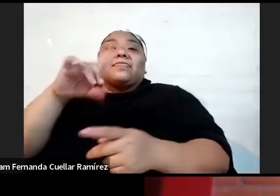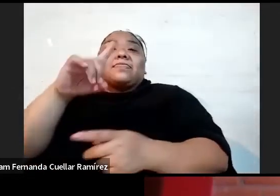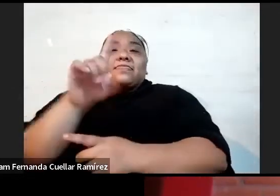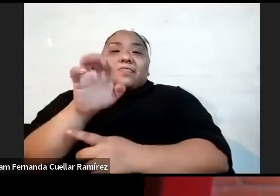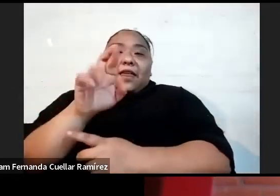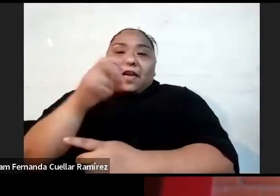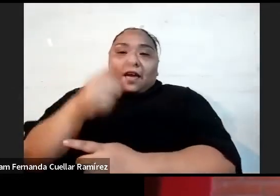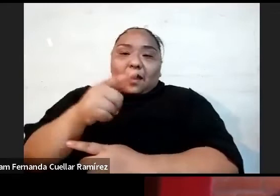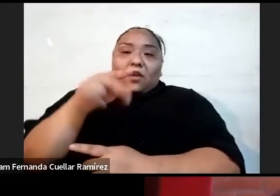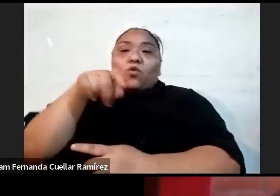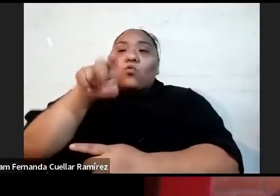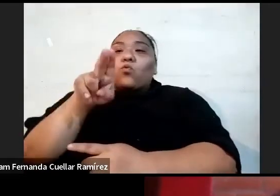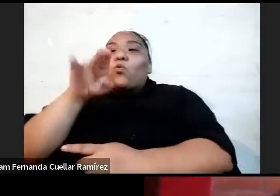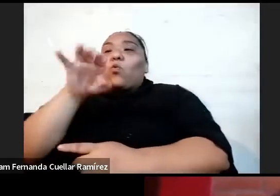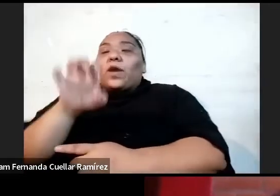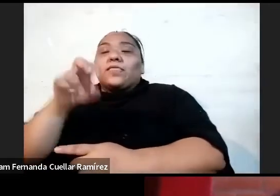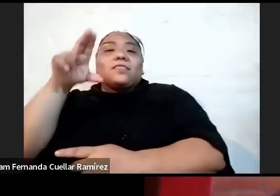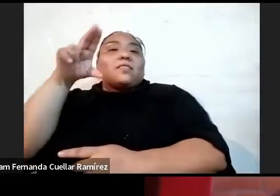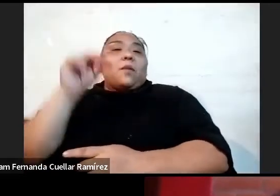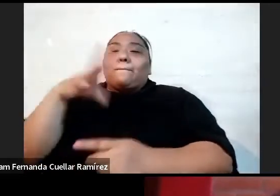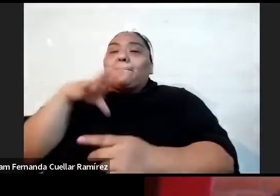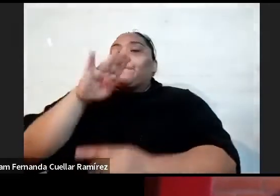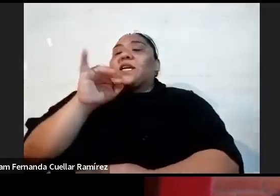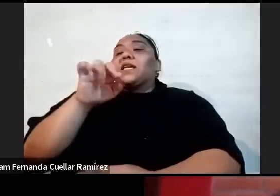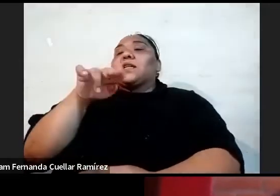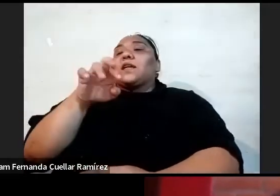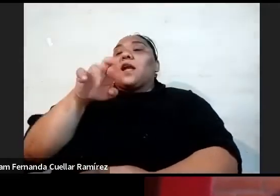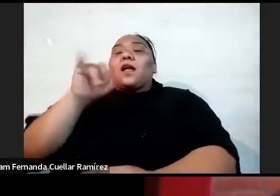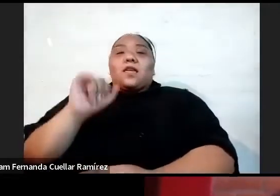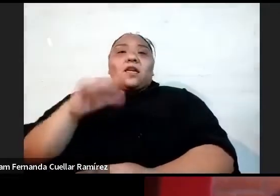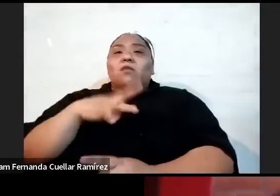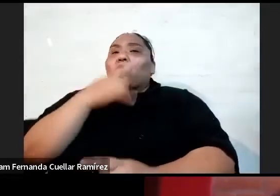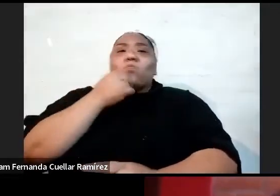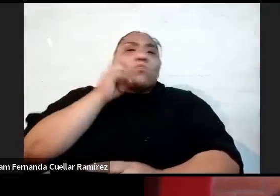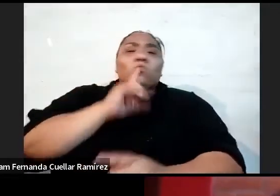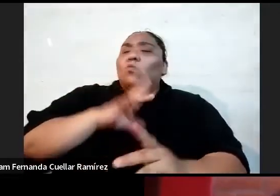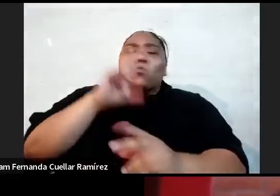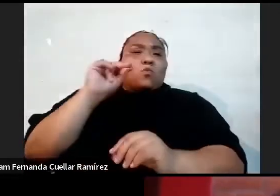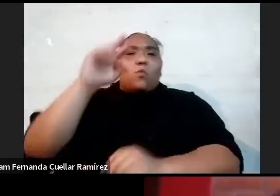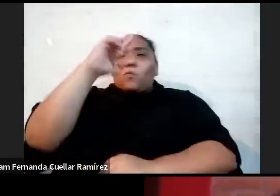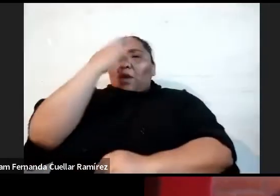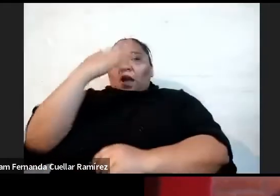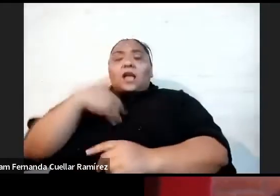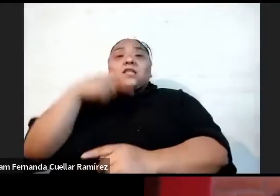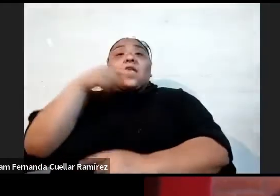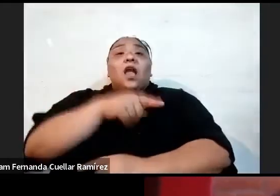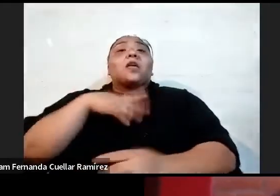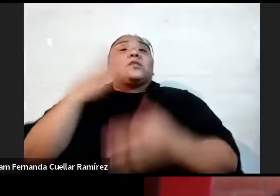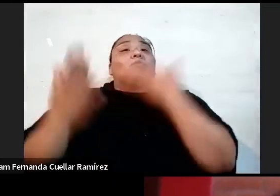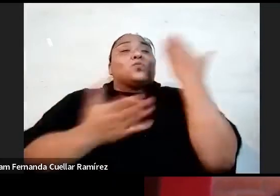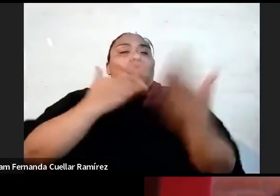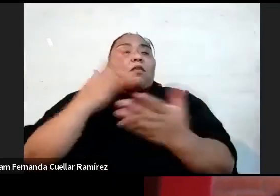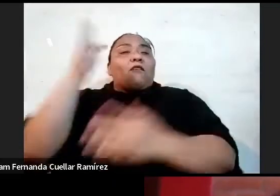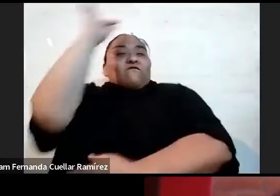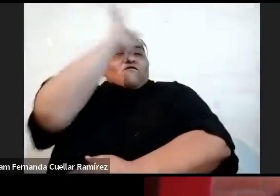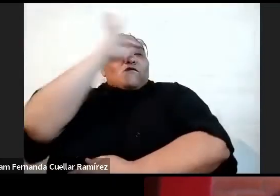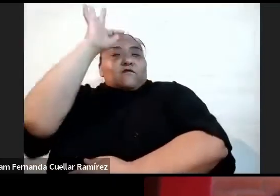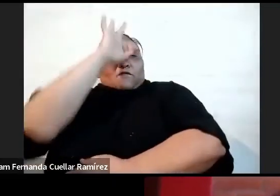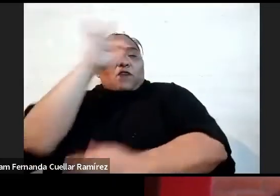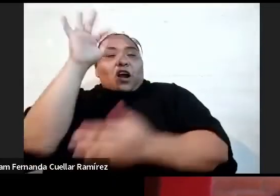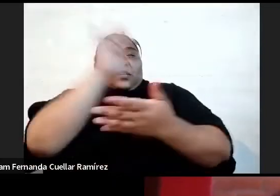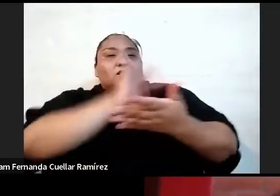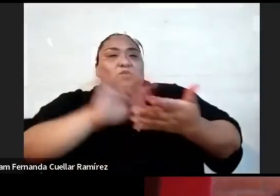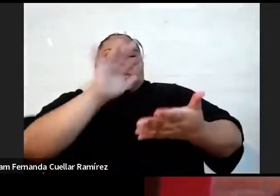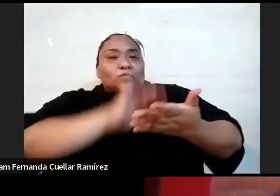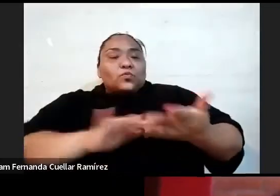poeta, no binaria y neurodivergente. Es estudiante de filosofía e historia de las ideas en la